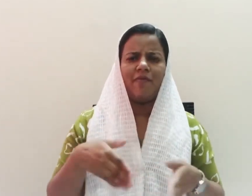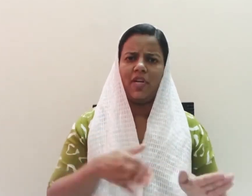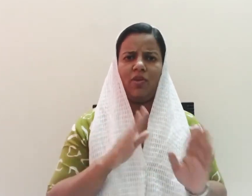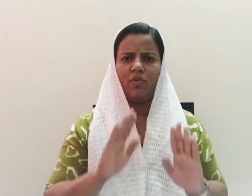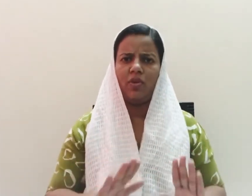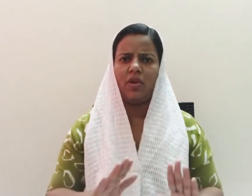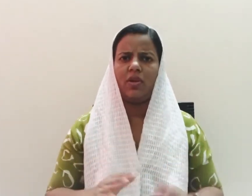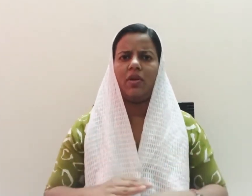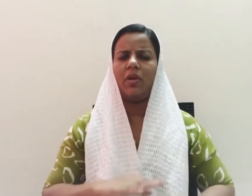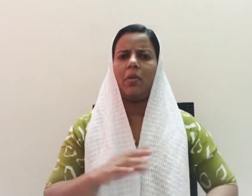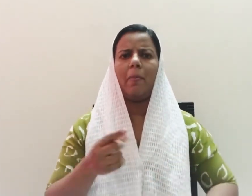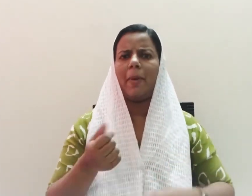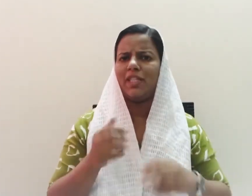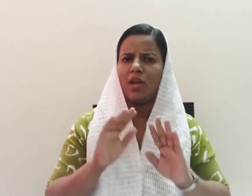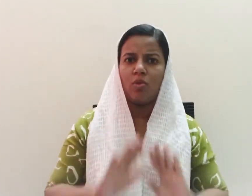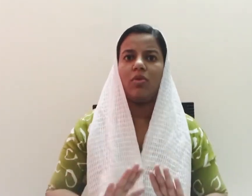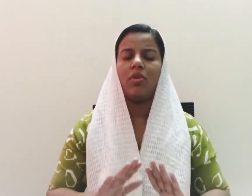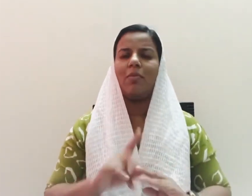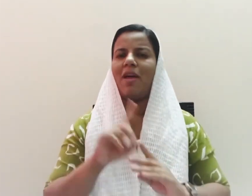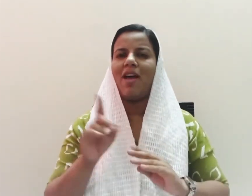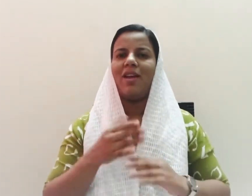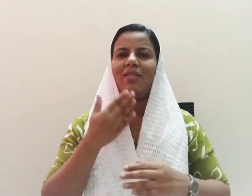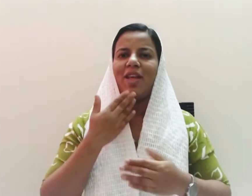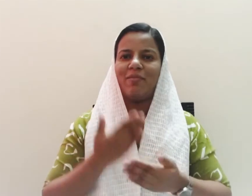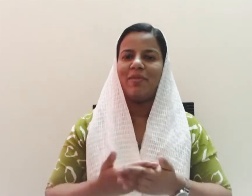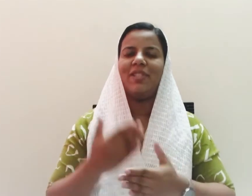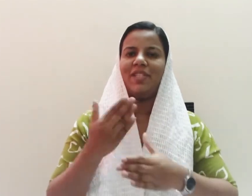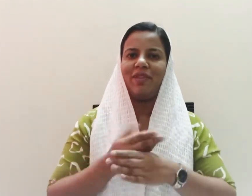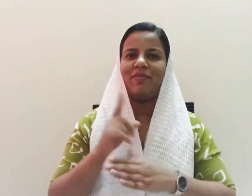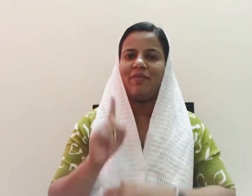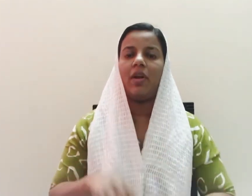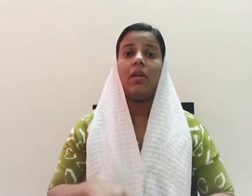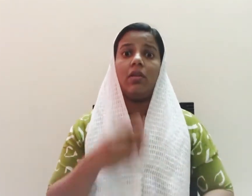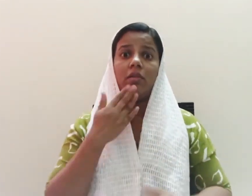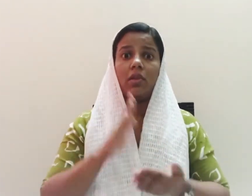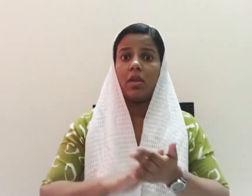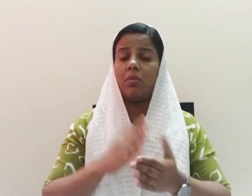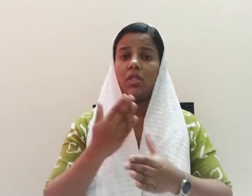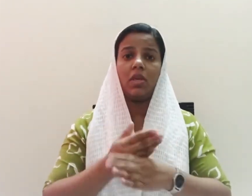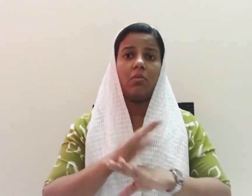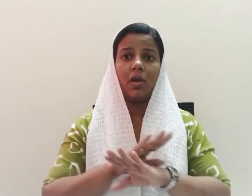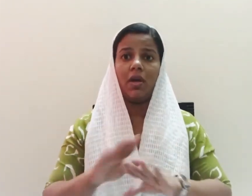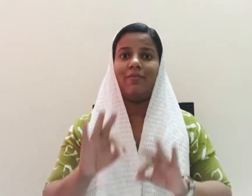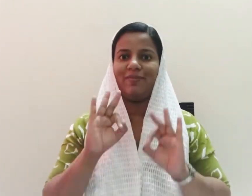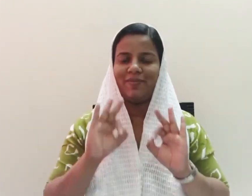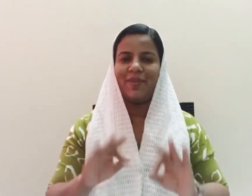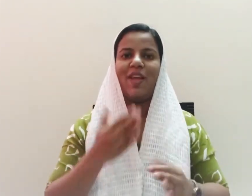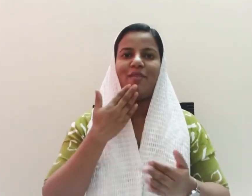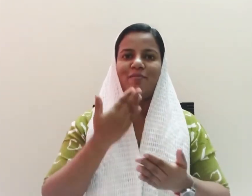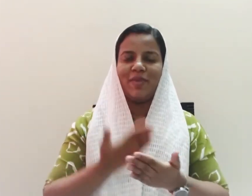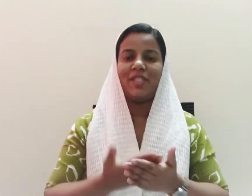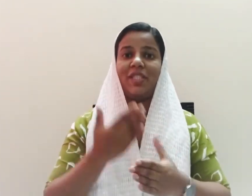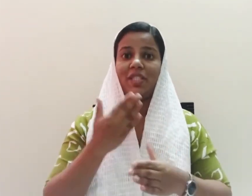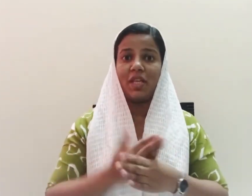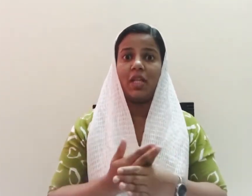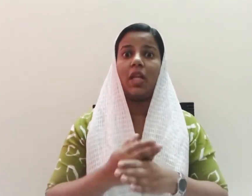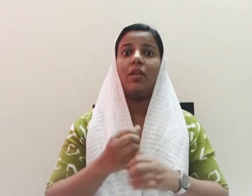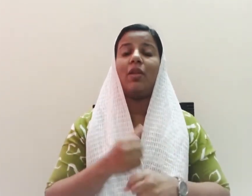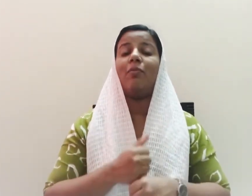ഉണ്ടെങ്കിൽ, നമുക്കൊരു നമ്മുടെ കയ്യിലൊരു മുഖാന്തരം ഉണ്ടെങ്കിൽ, നമ്മൾ ഒരു കാരണവശാലും അവന് തിന്മ ചെയ്യരുത്, നന്മ ചെയ്യണം. നന്മ ചെയ്യുന്നതിന്